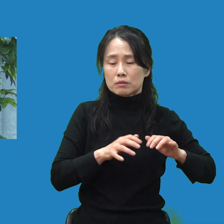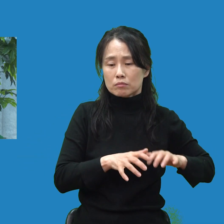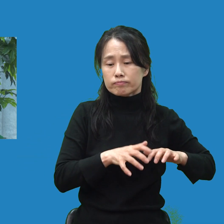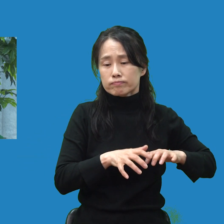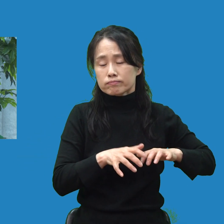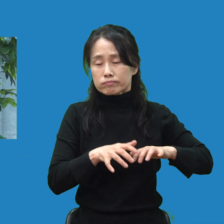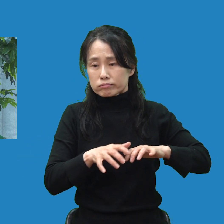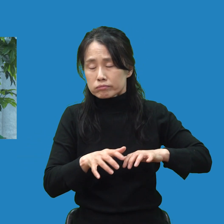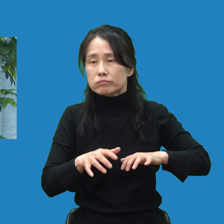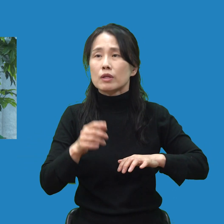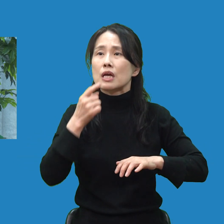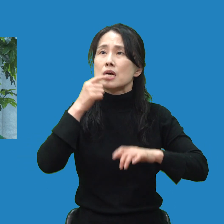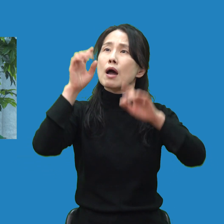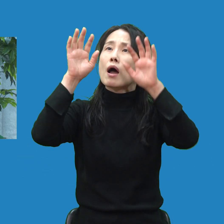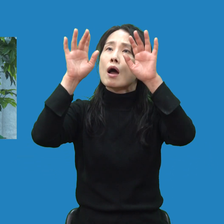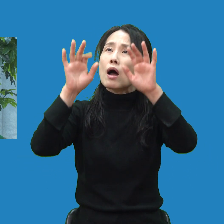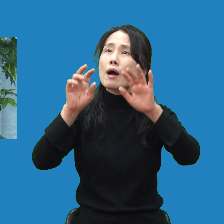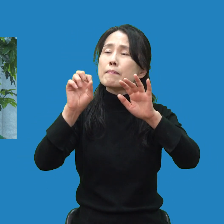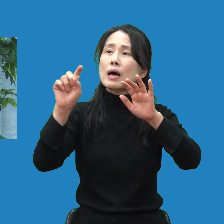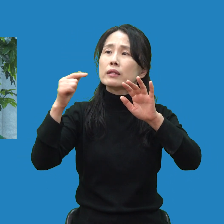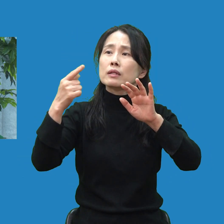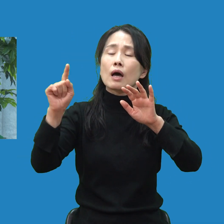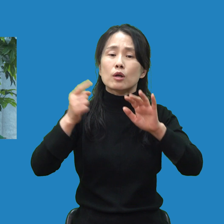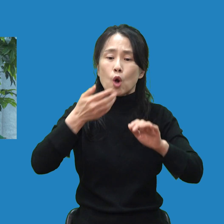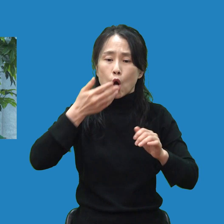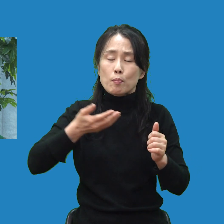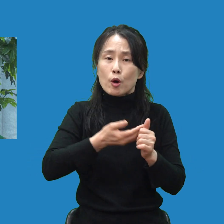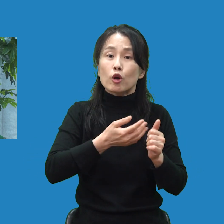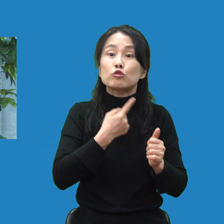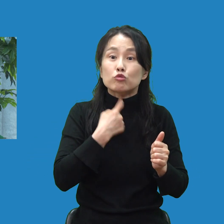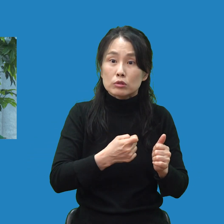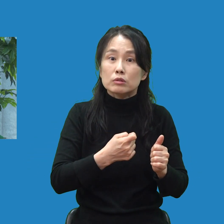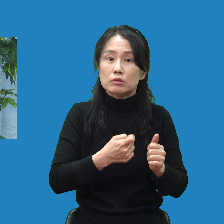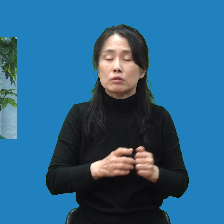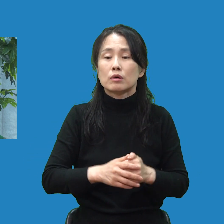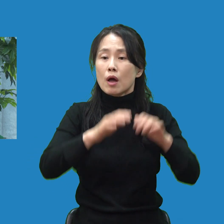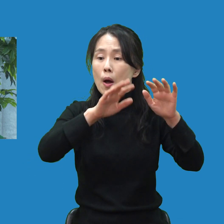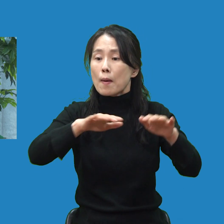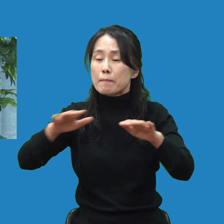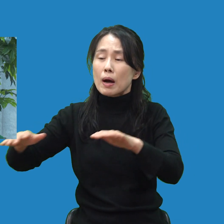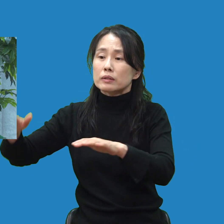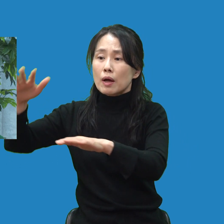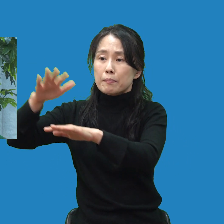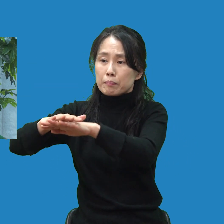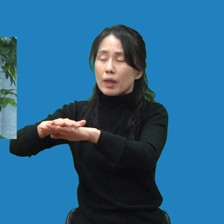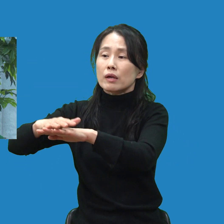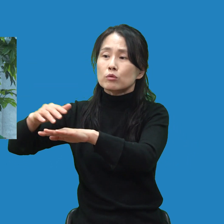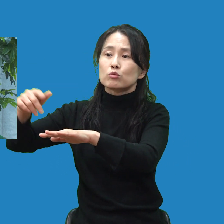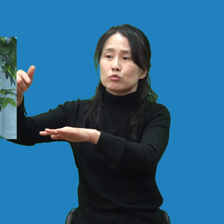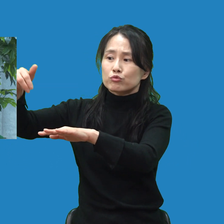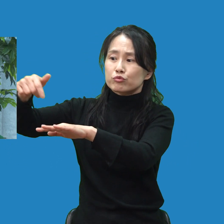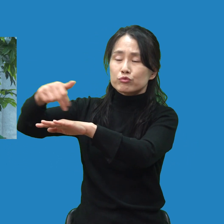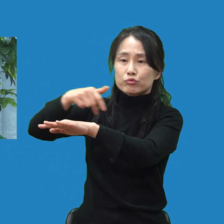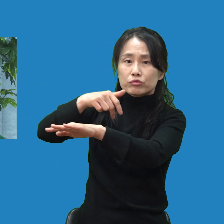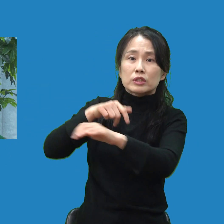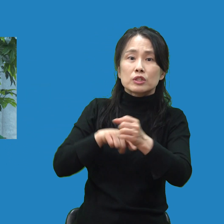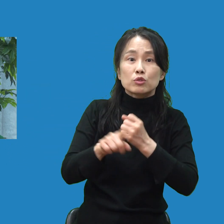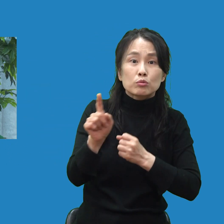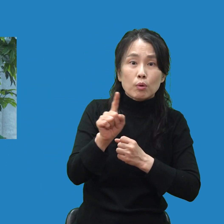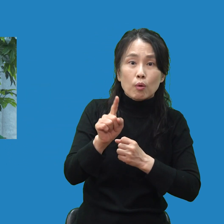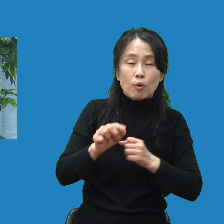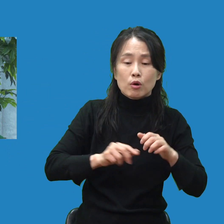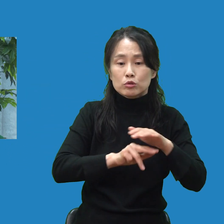만나러 먹이셨지 않습니까? 왜 바다를 밟고 제자들에게 오신 것입니까? 출애굽기와